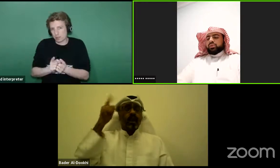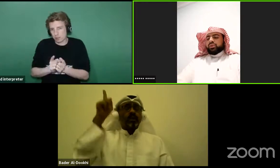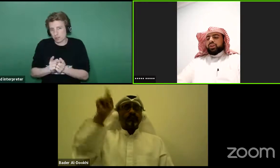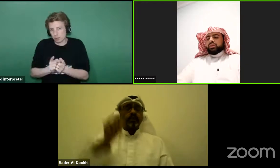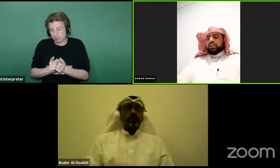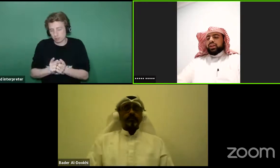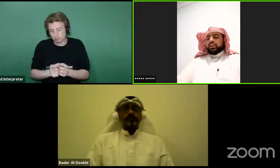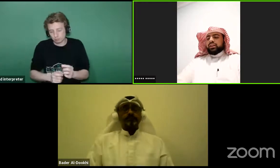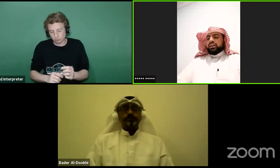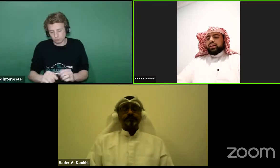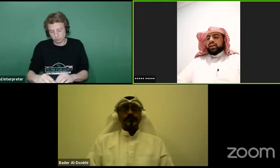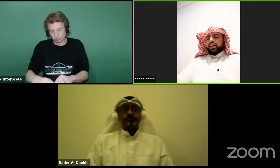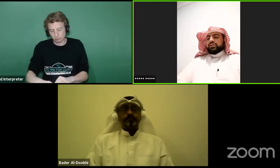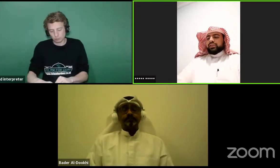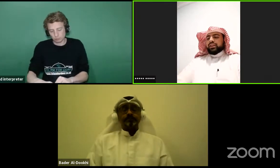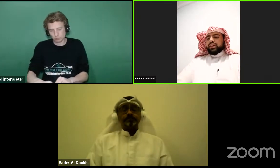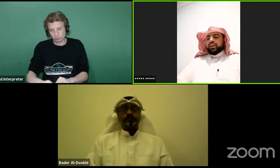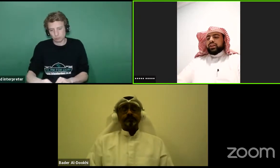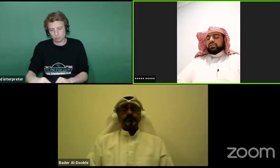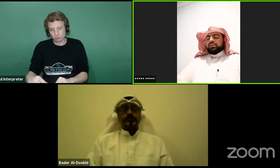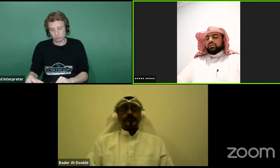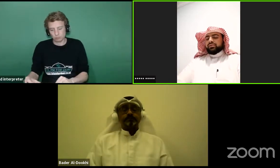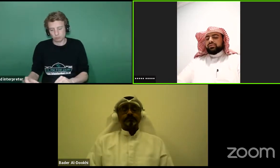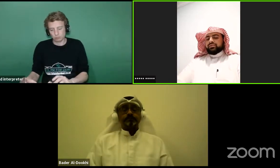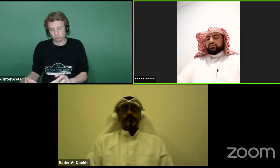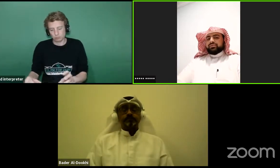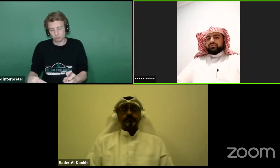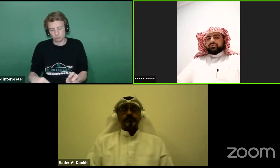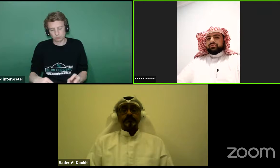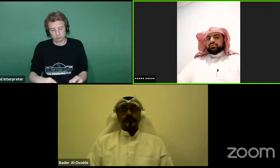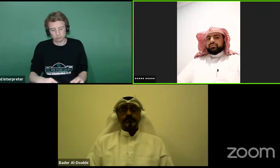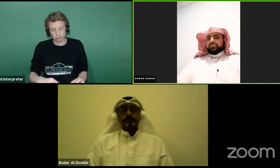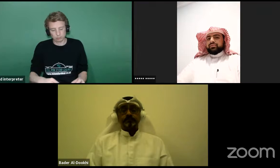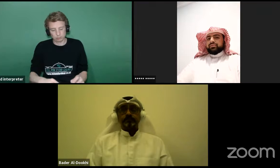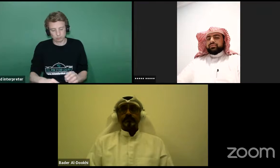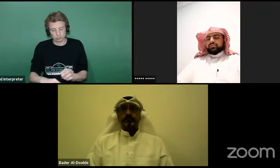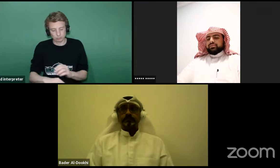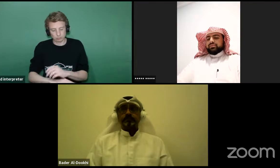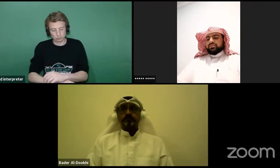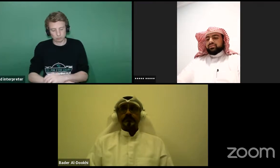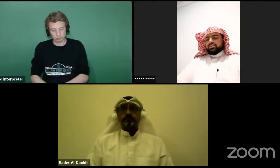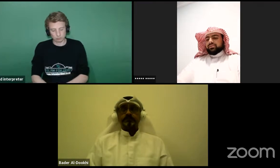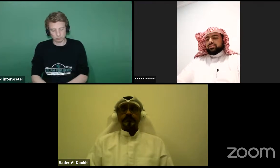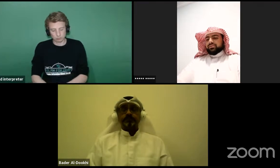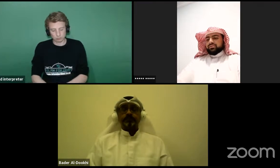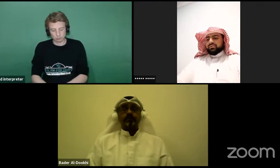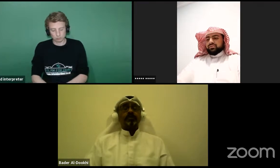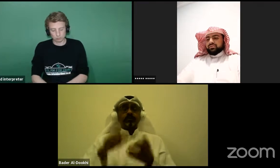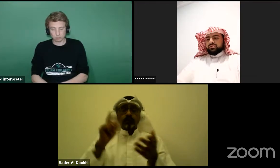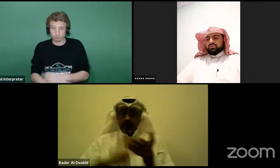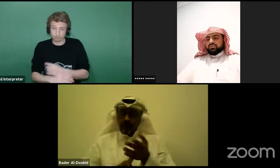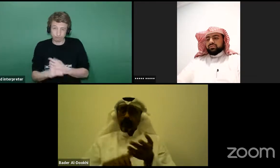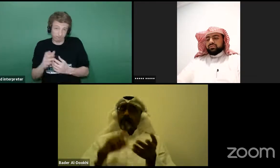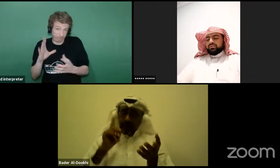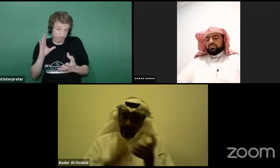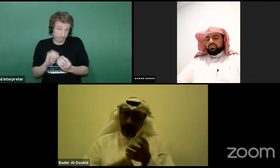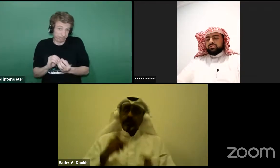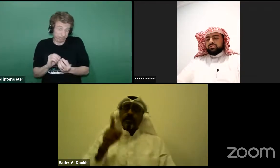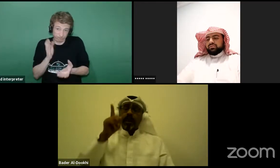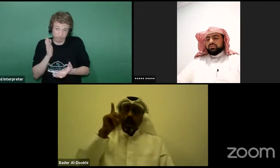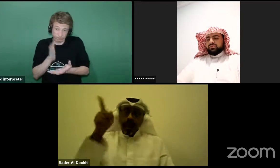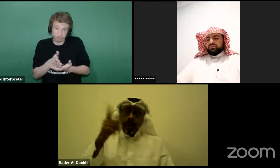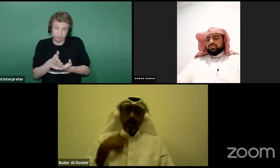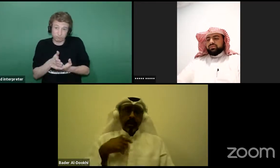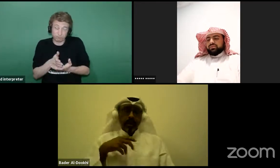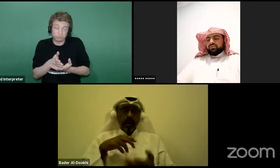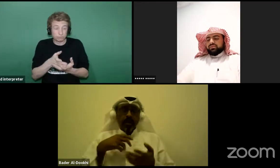الله موهن كيد الكافرين. This is the fact, and surely Allah weakens the